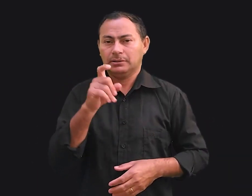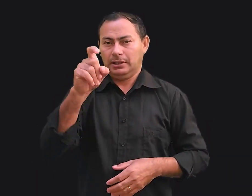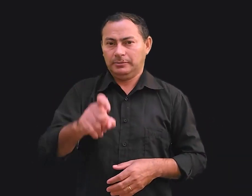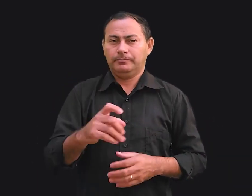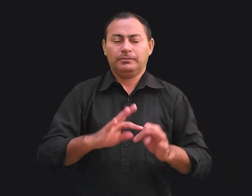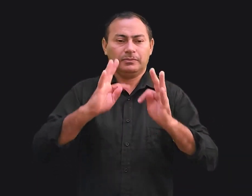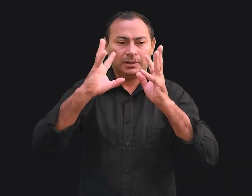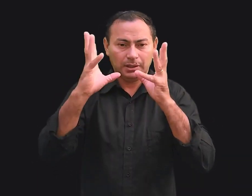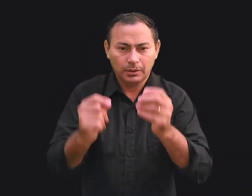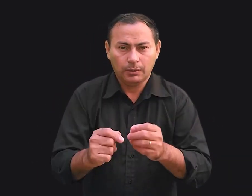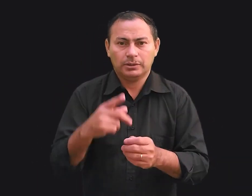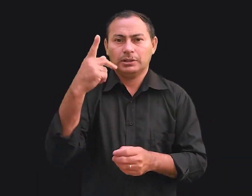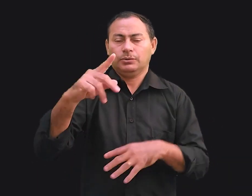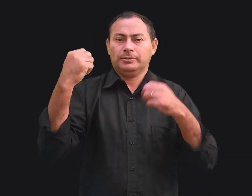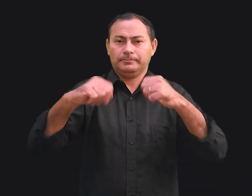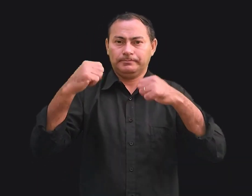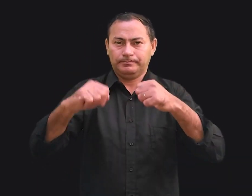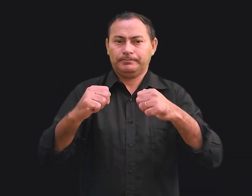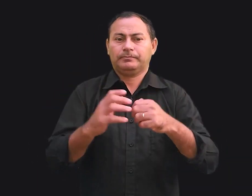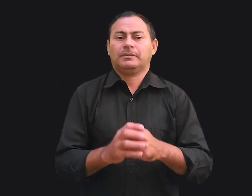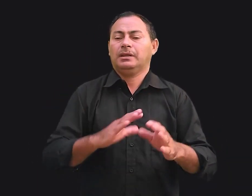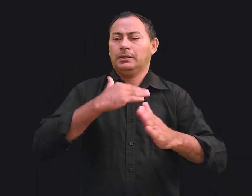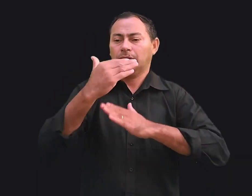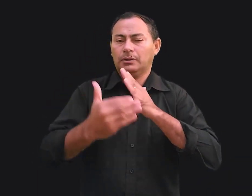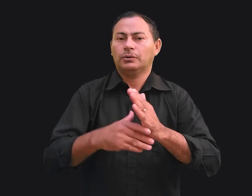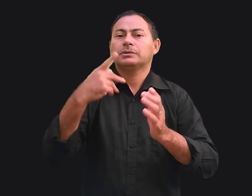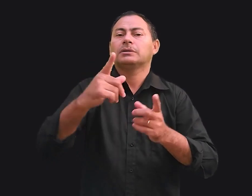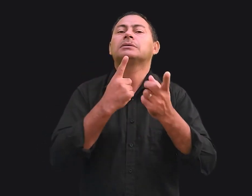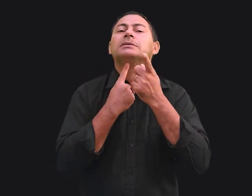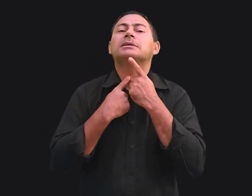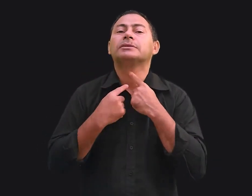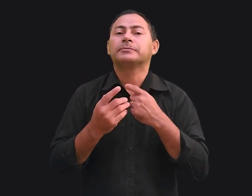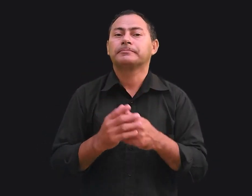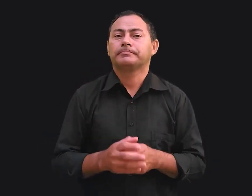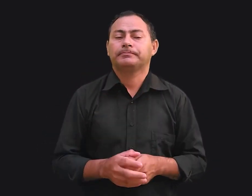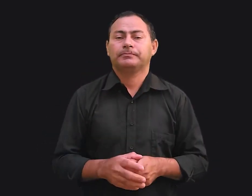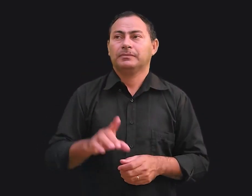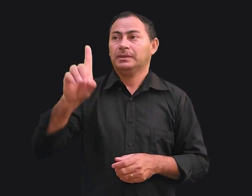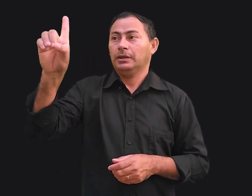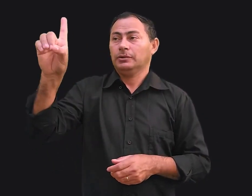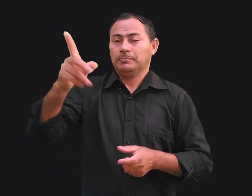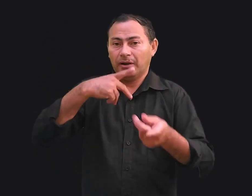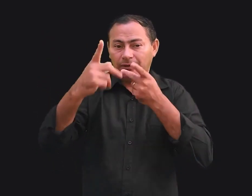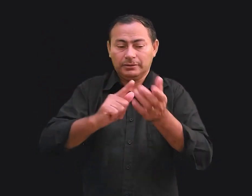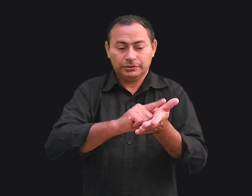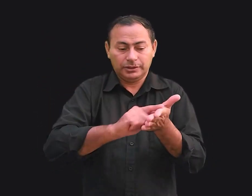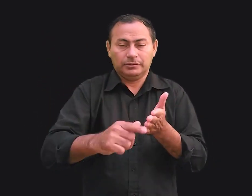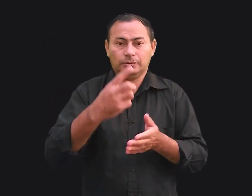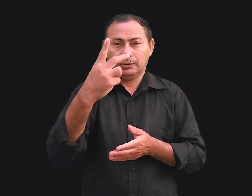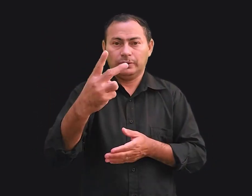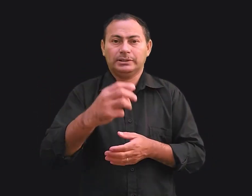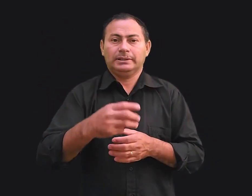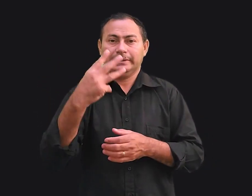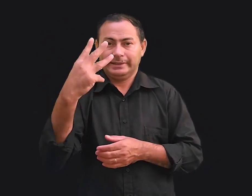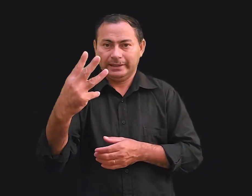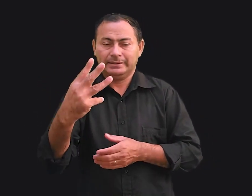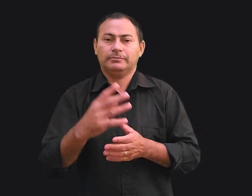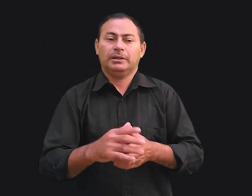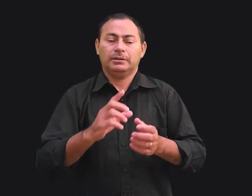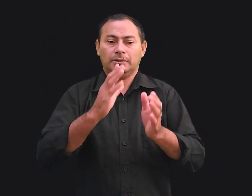seja, todas as suas necessidades e todos os seus desejos. Deus está dizendo em Gênesis 2 e 3 que é nessa ordem